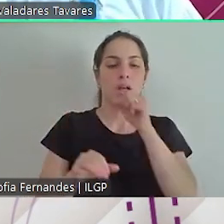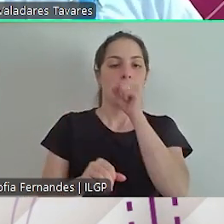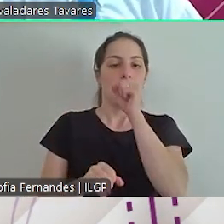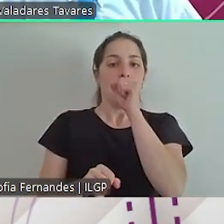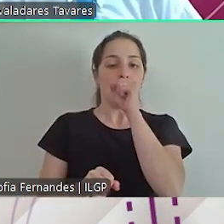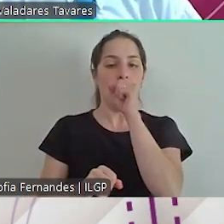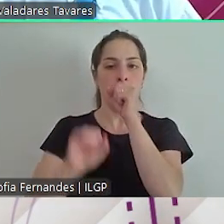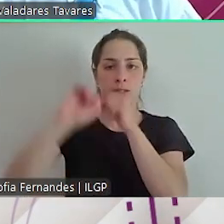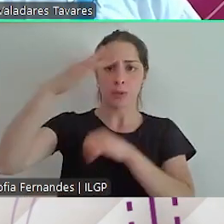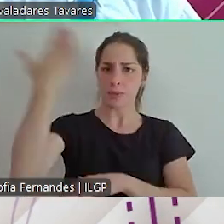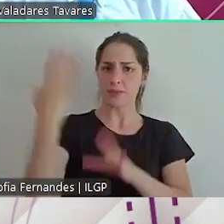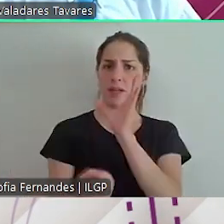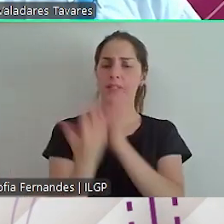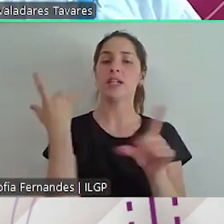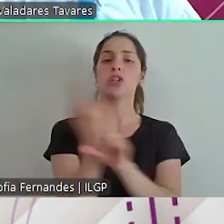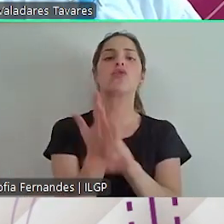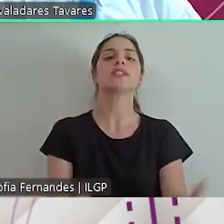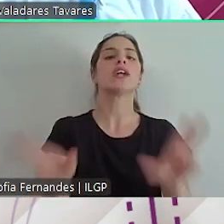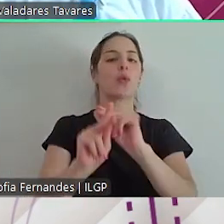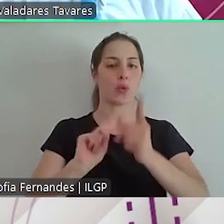inovação é a resolução de um problema.